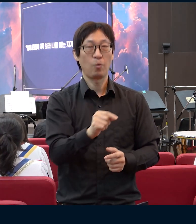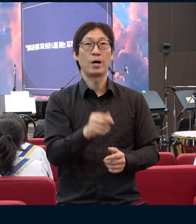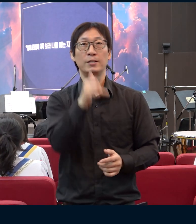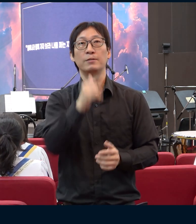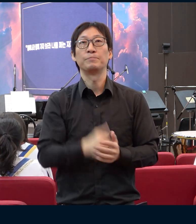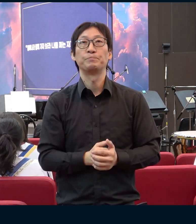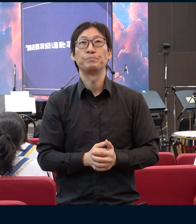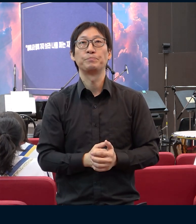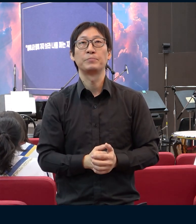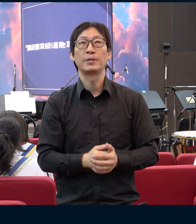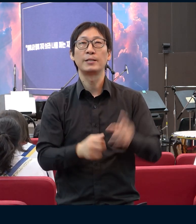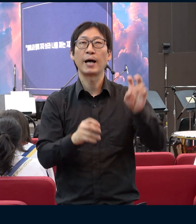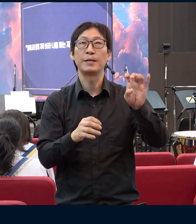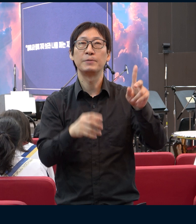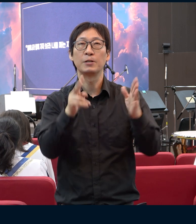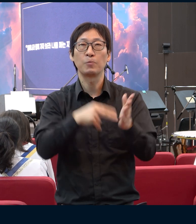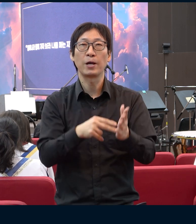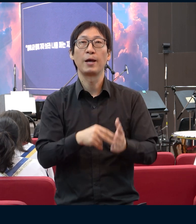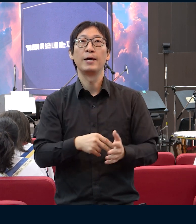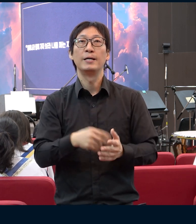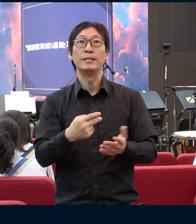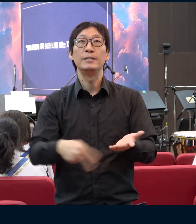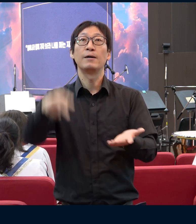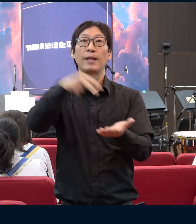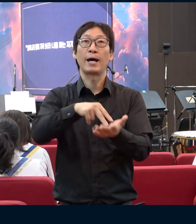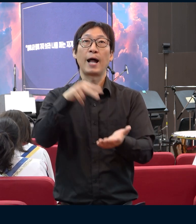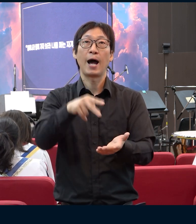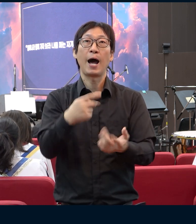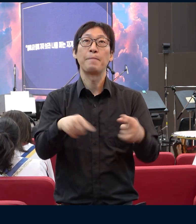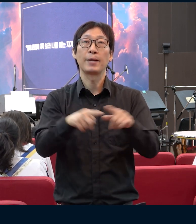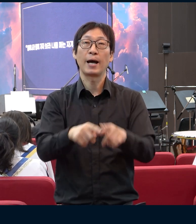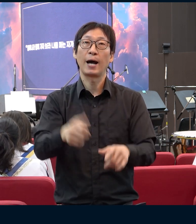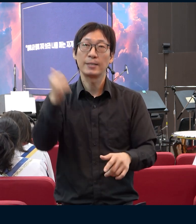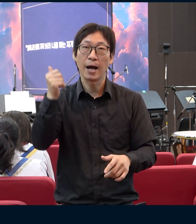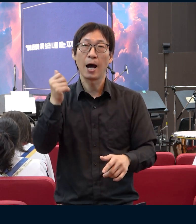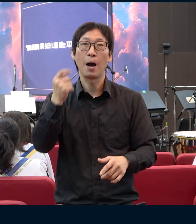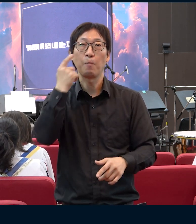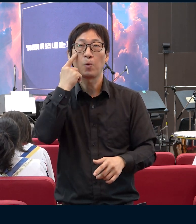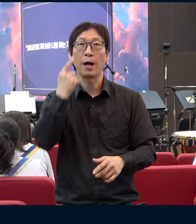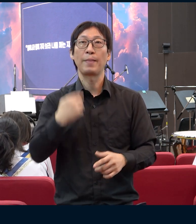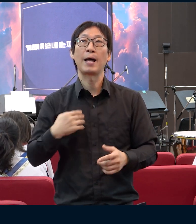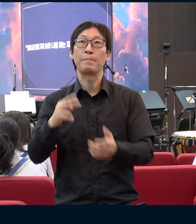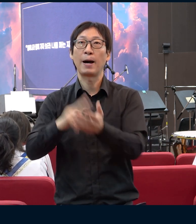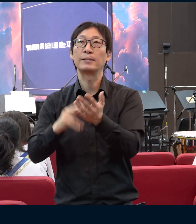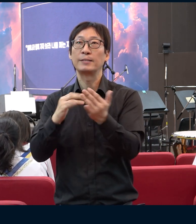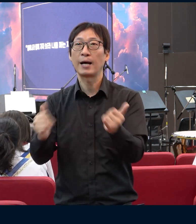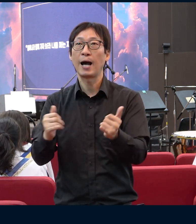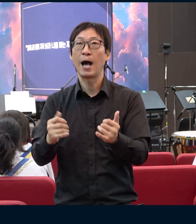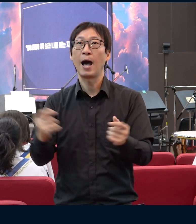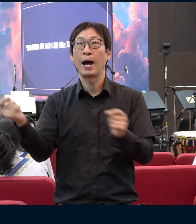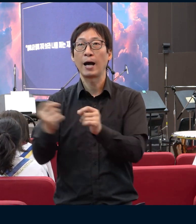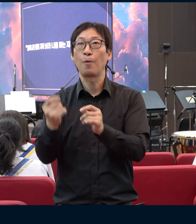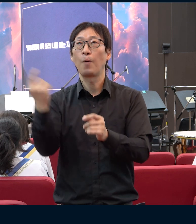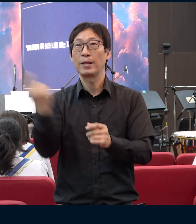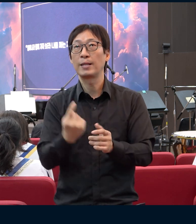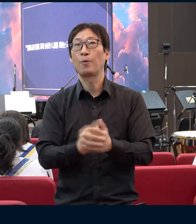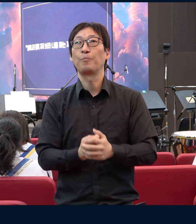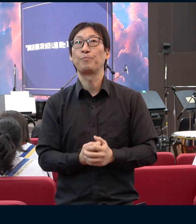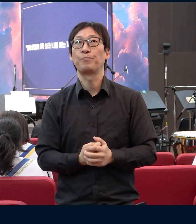함께 읽겠습니다. 같이 읽습니다. 일어나라, 함께 가자. 보라, 나를 파는 자가 가까이